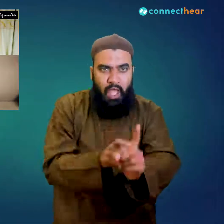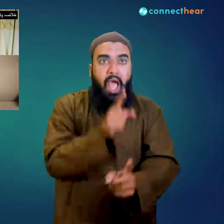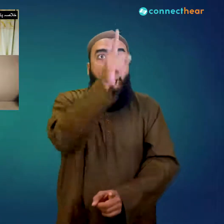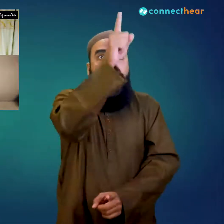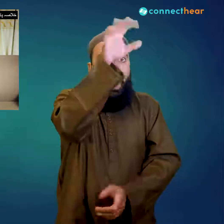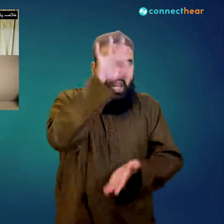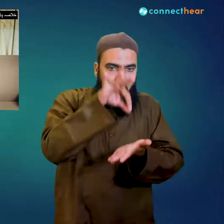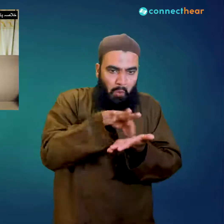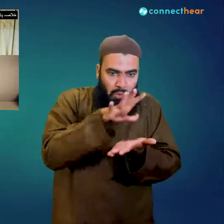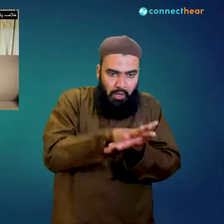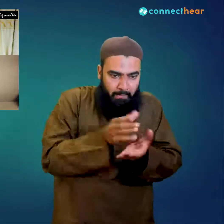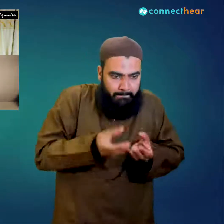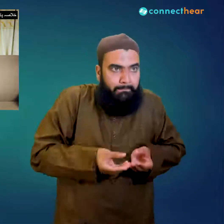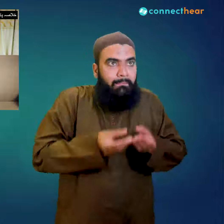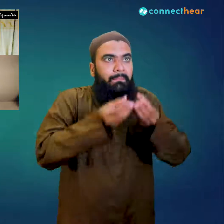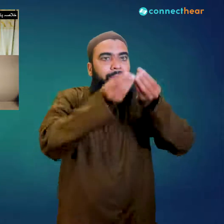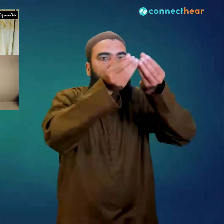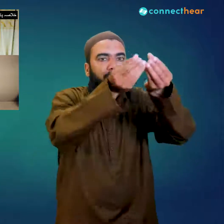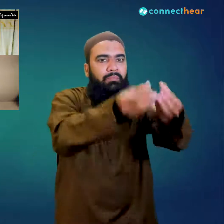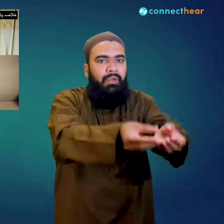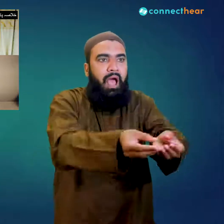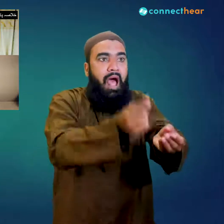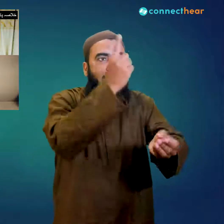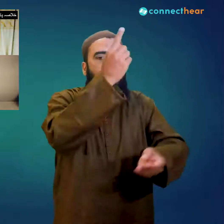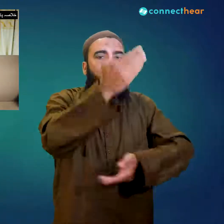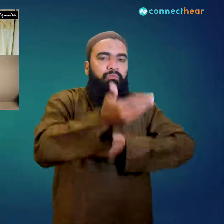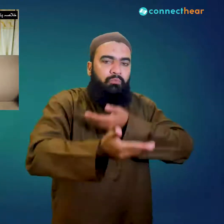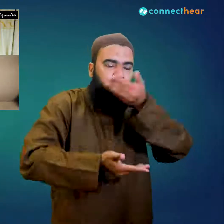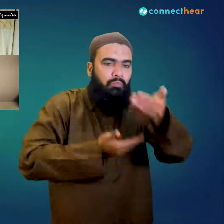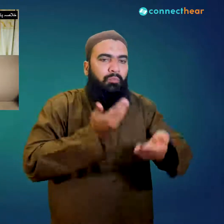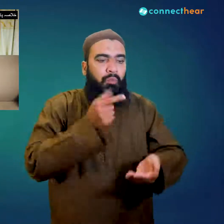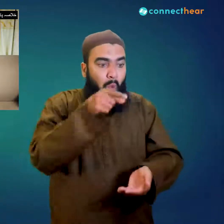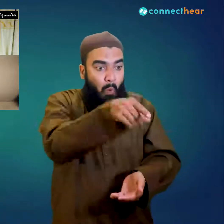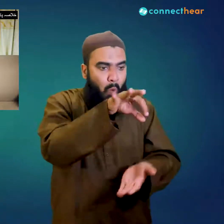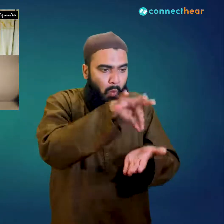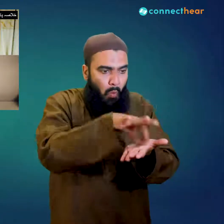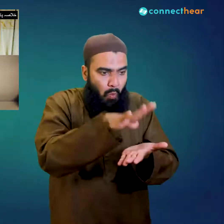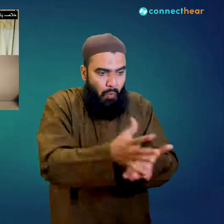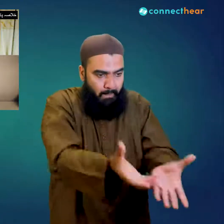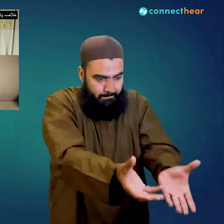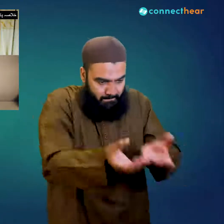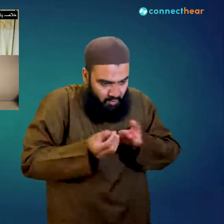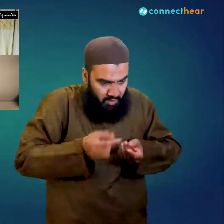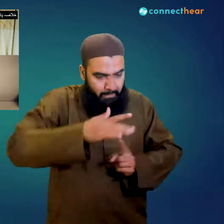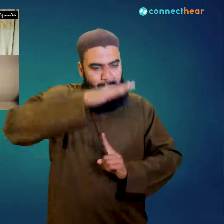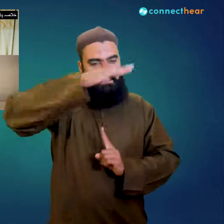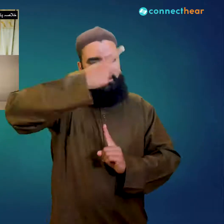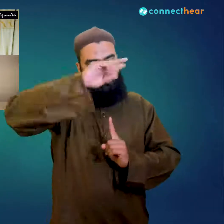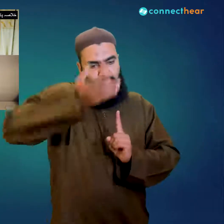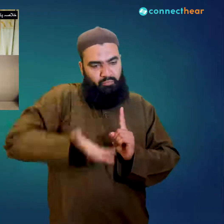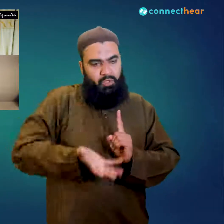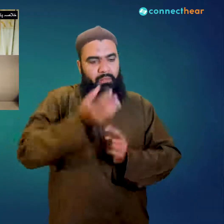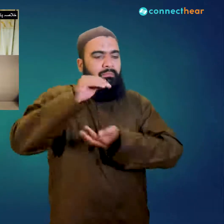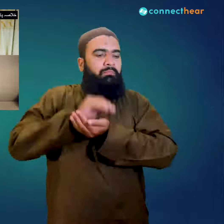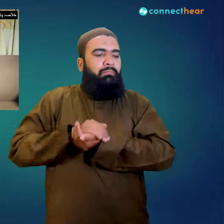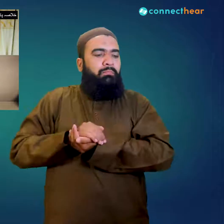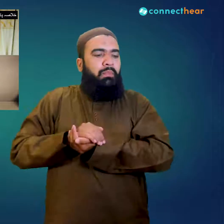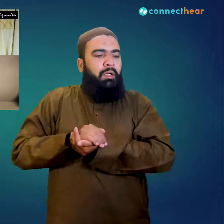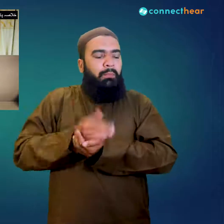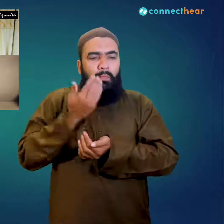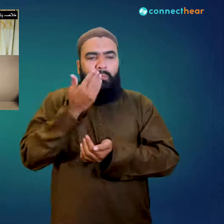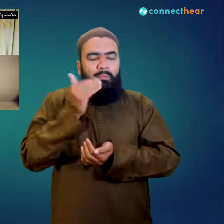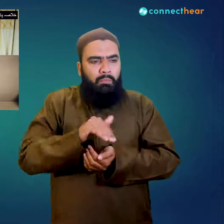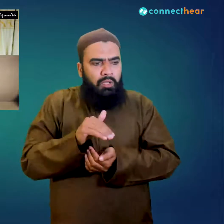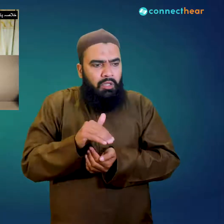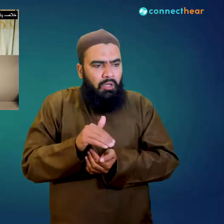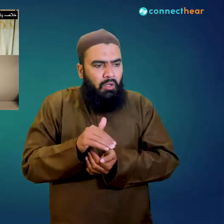قرض ہے۔ جس طرح کے قرض کی ادائیگی لازمی اور ضروری ہوتی ہے کہ جو انسان کسی کو قرض دے رہا ہوتا ہے تو اس